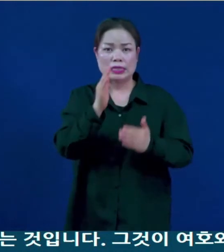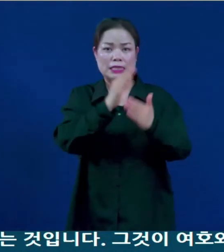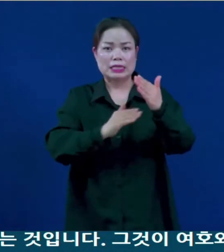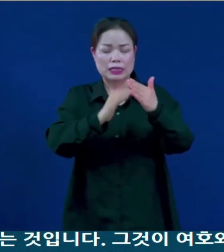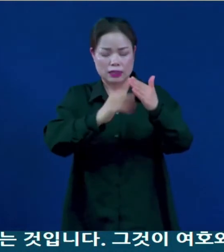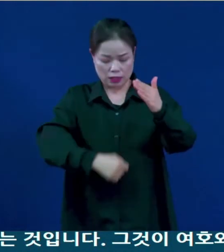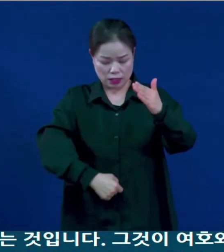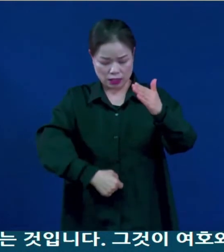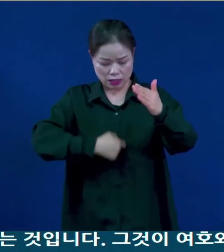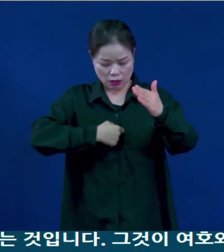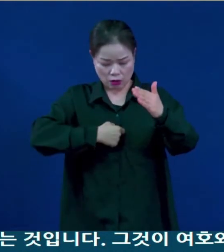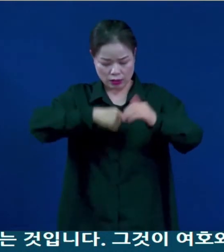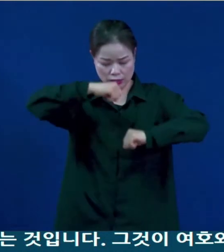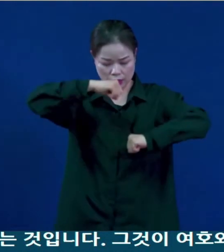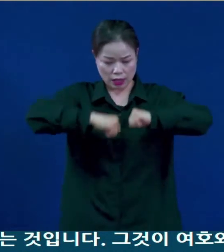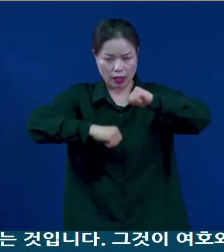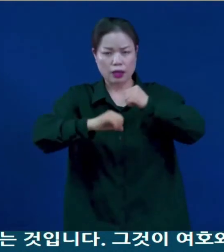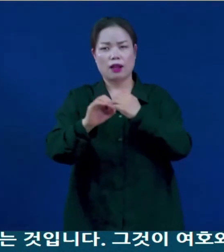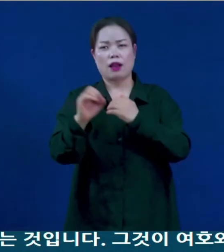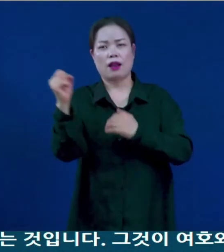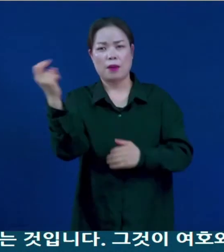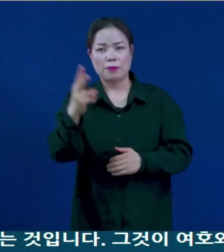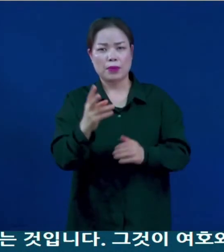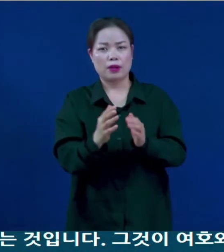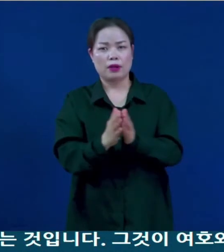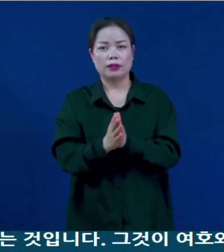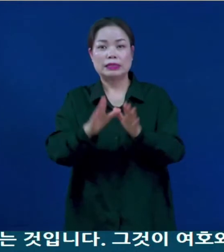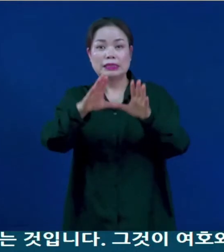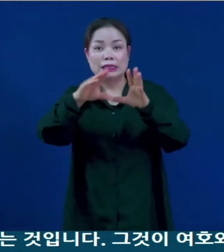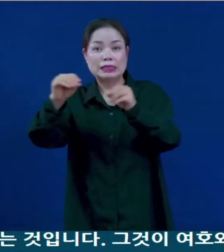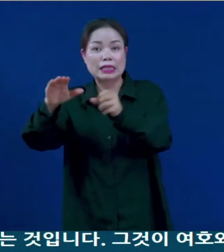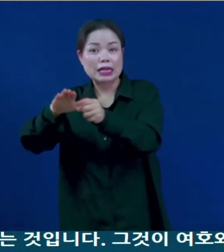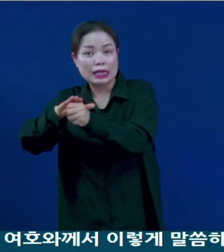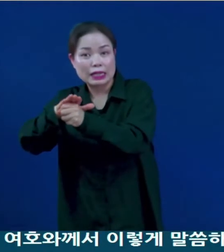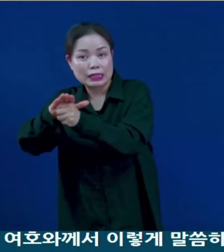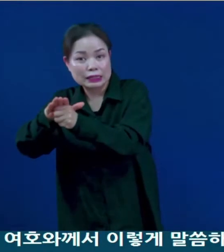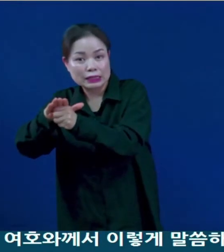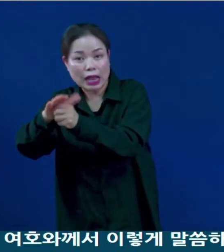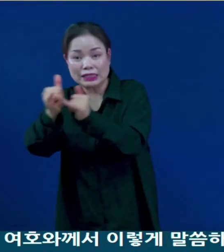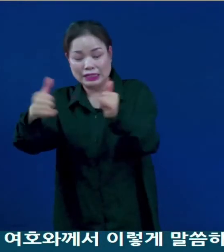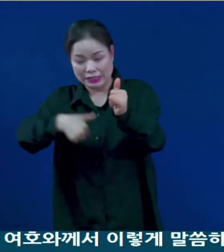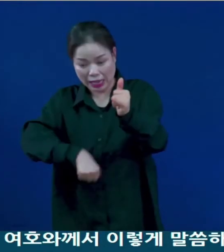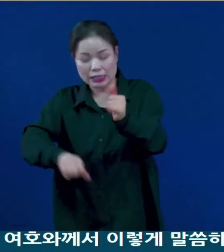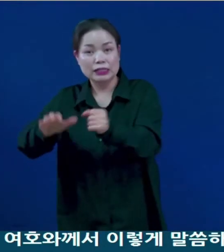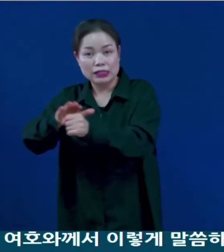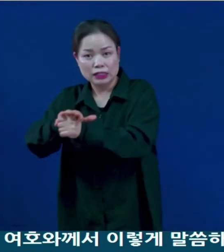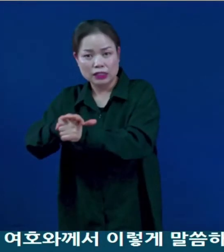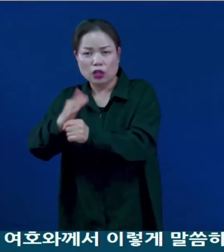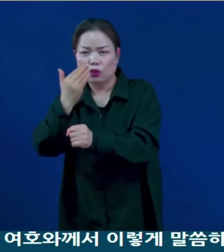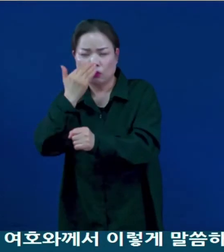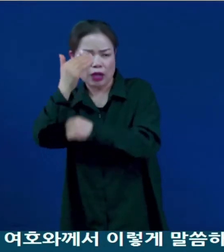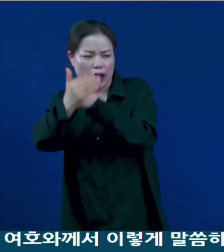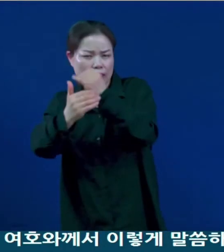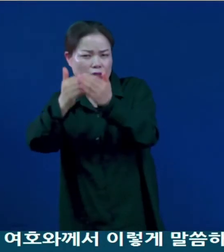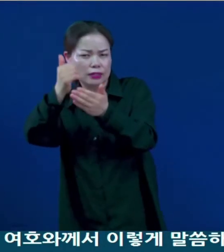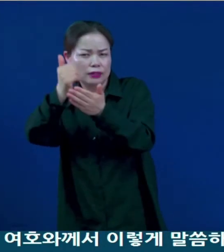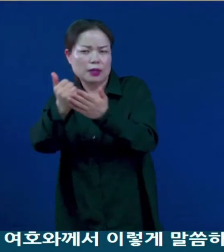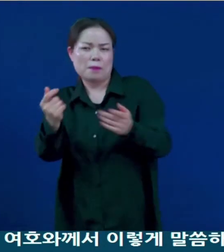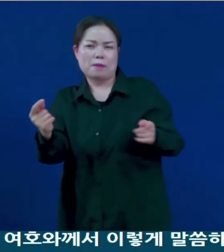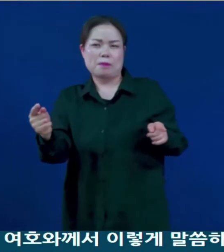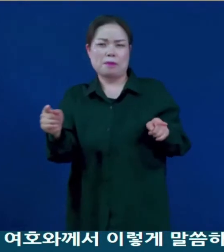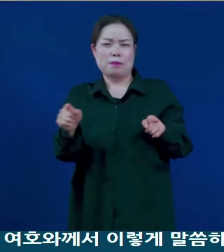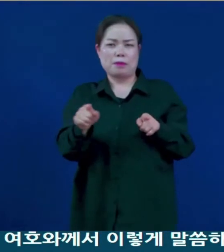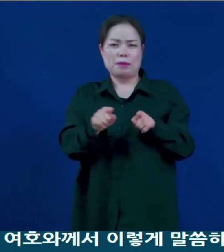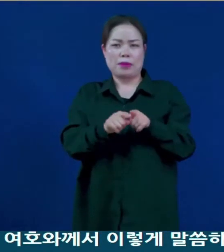정의를 행하며 인자를 사랑하며 겸손하게 너의 하나님과 함께